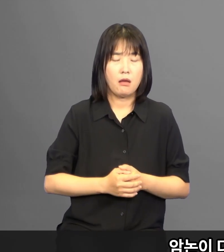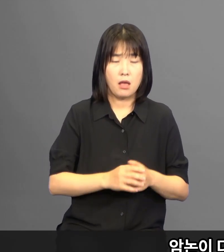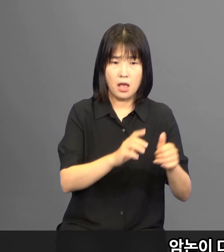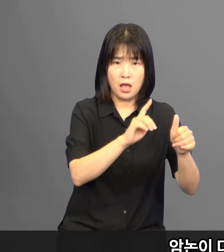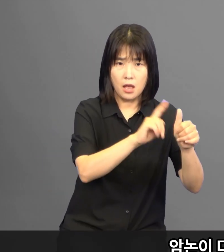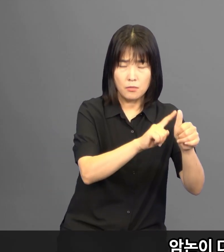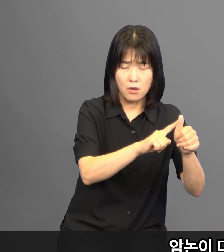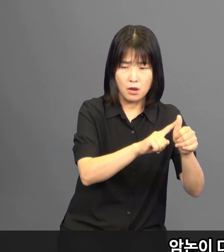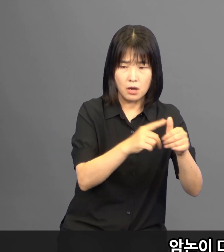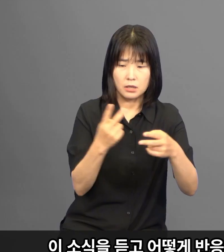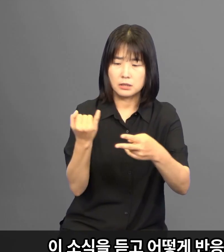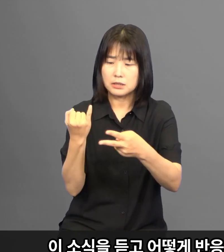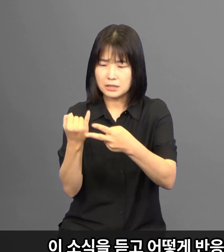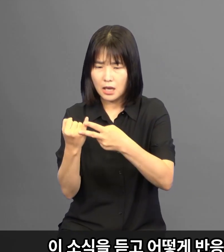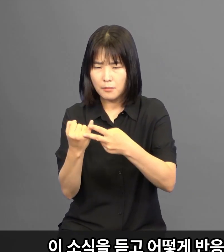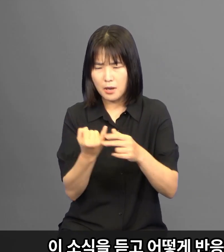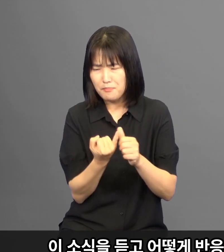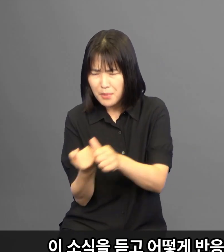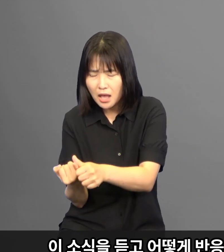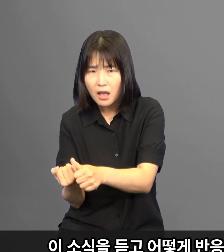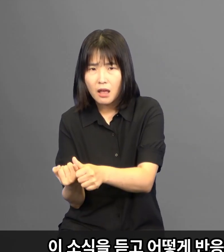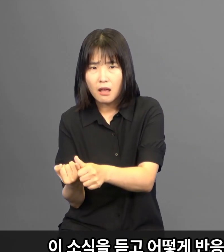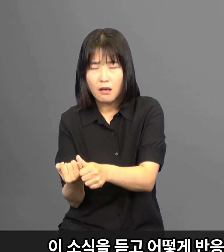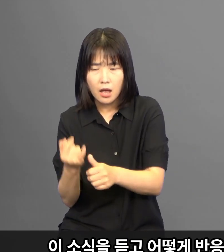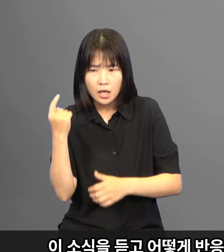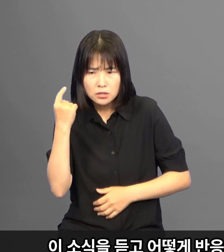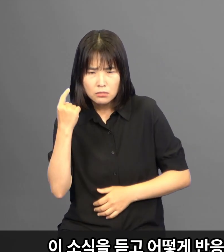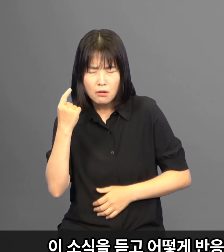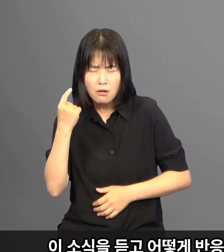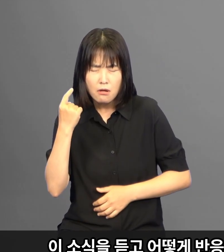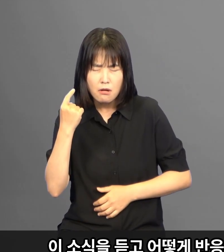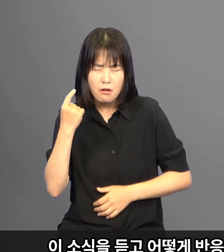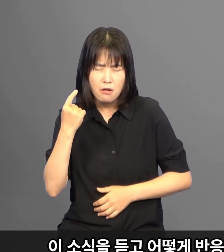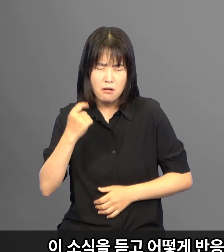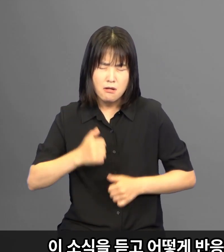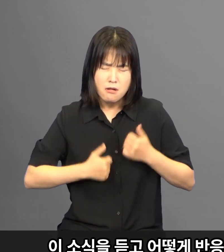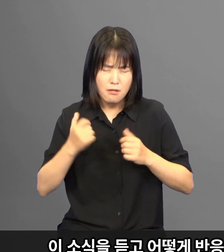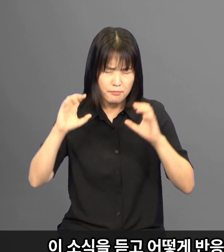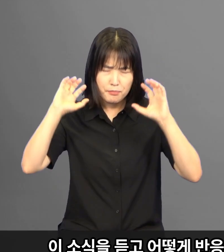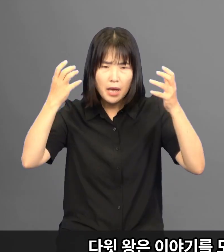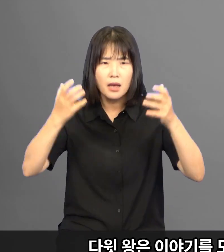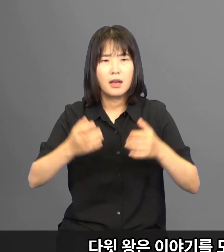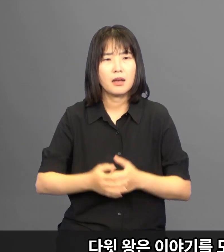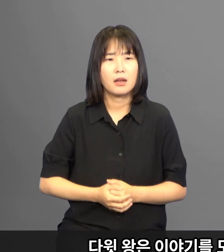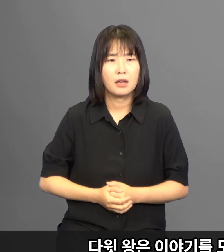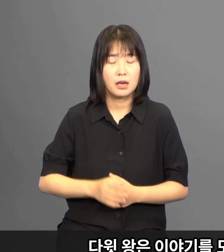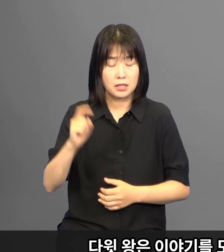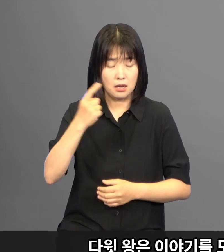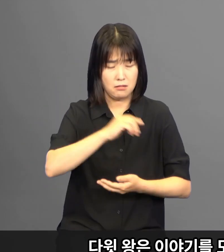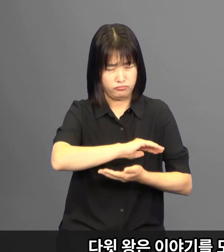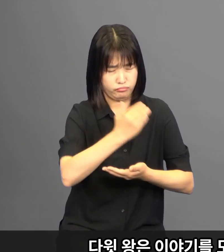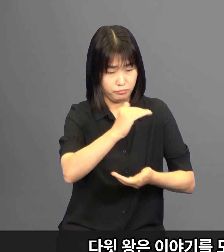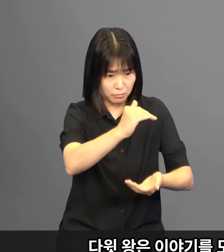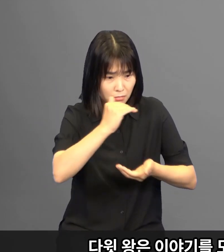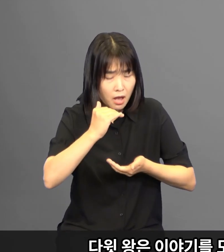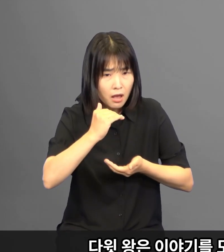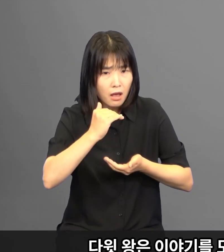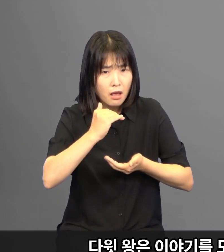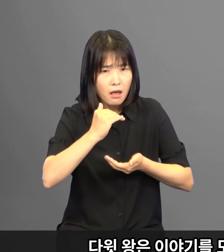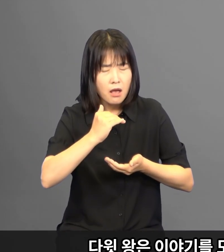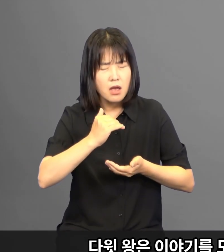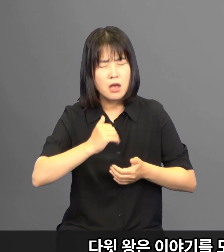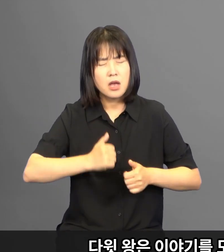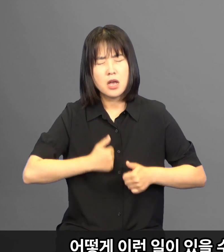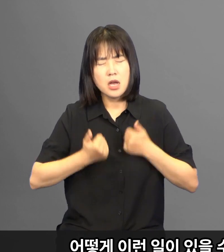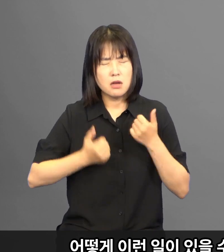다말을 욕보였다. 이 소식을 듣고 어떻게 반응하냐면 크게 분노합니다. 21절이죠. 다윗 왕은 이 이야기를 모두 듣고서